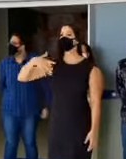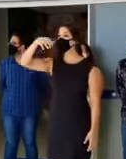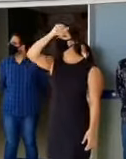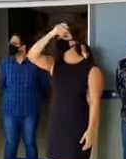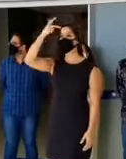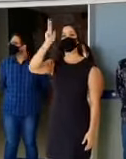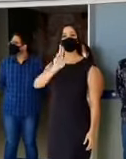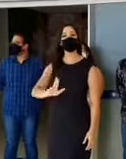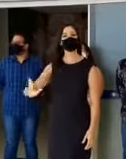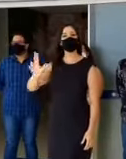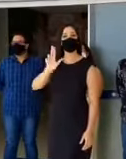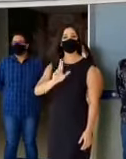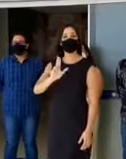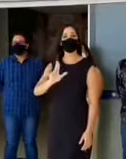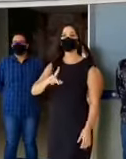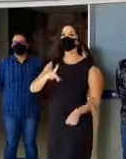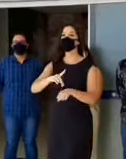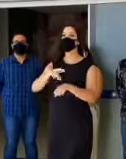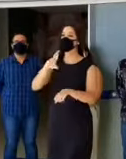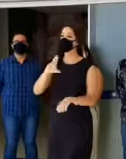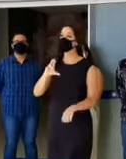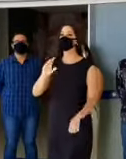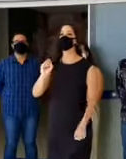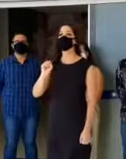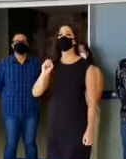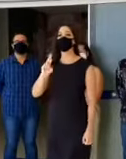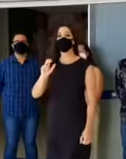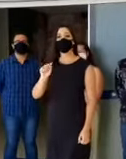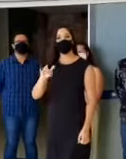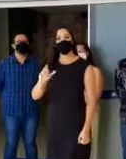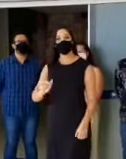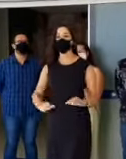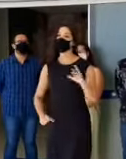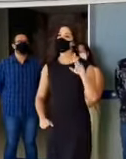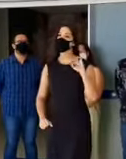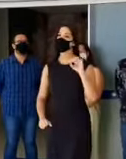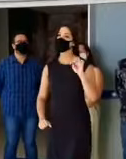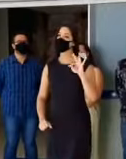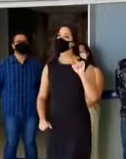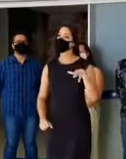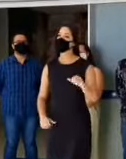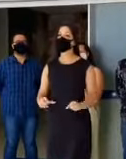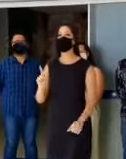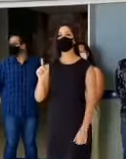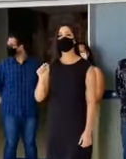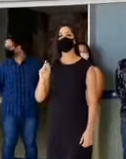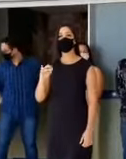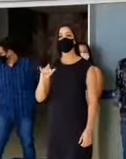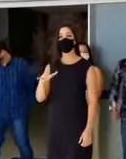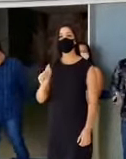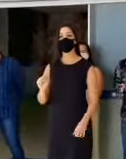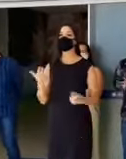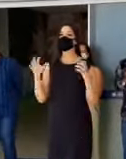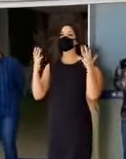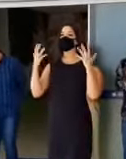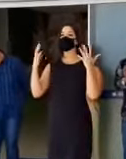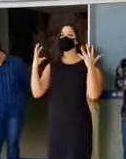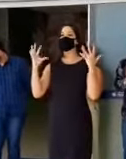municipal, nos nomes da doutora Soraya Calisto, Cristina Angélica e Karina Kelly.